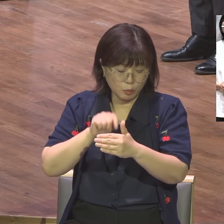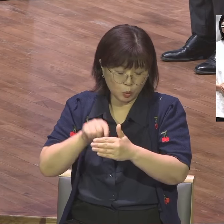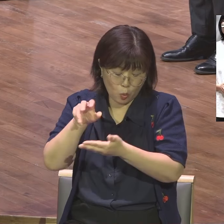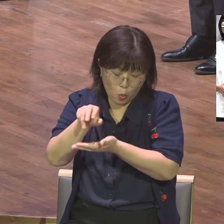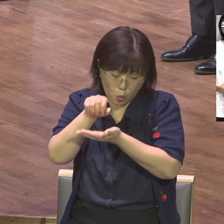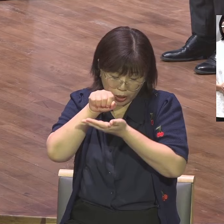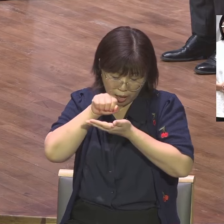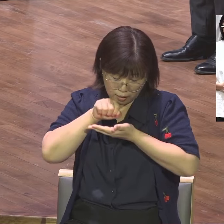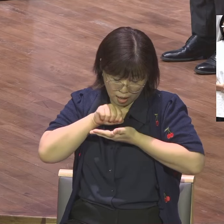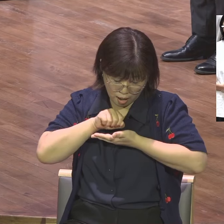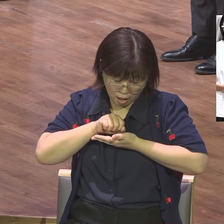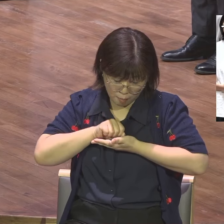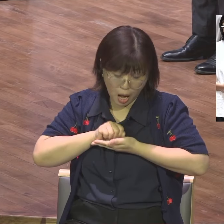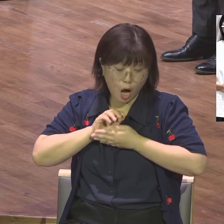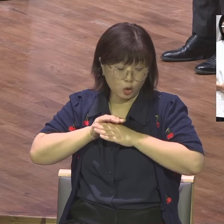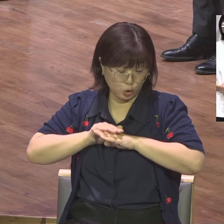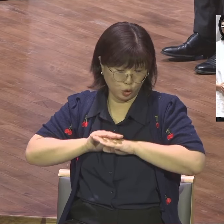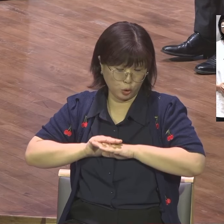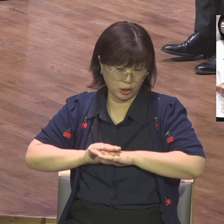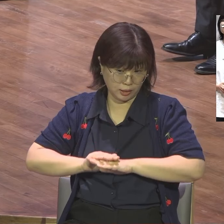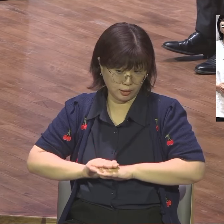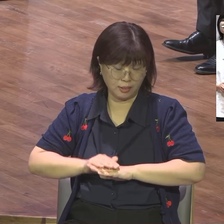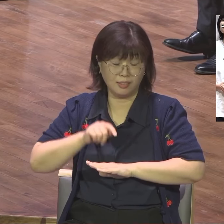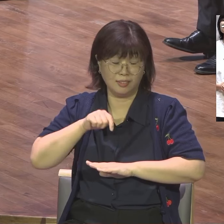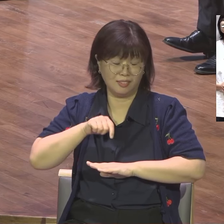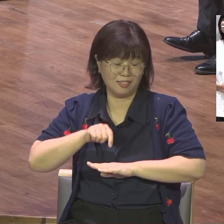가슴 속에